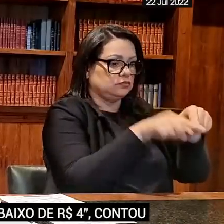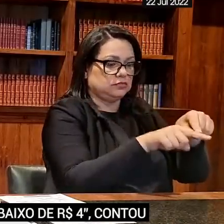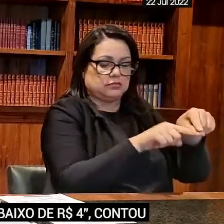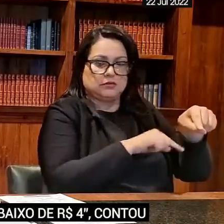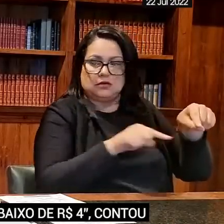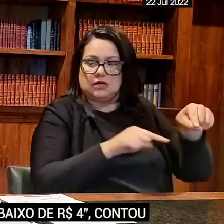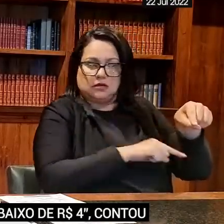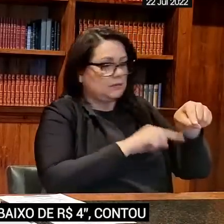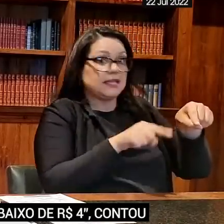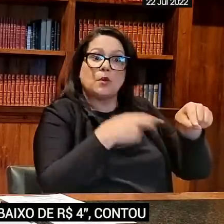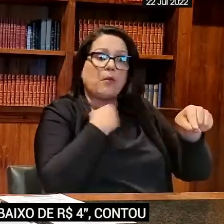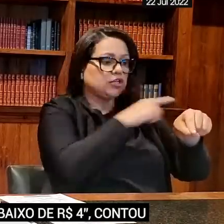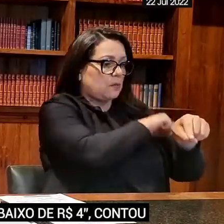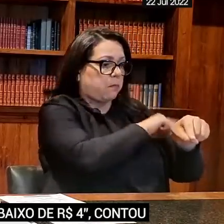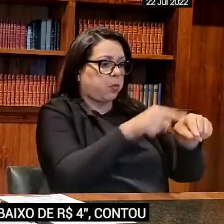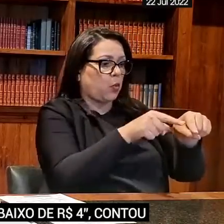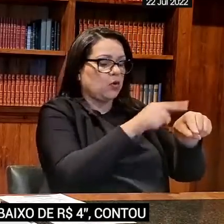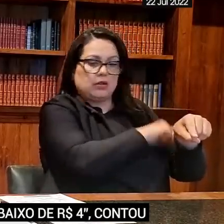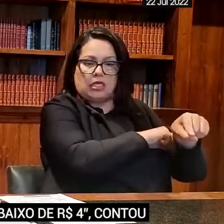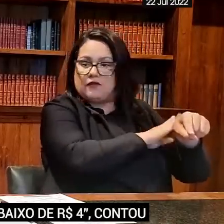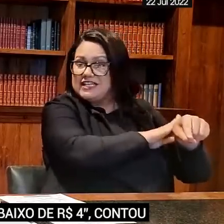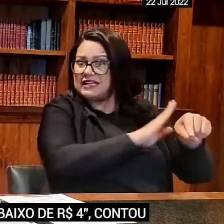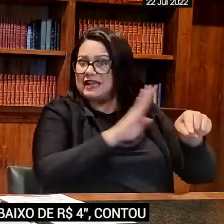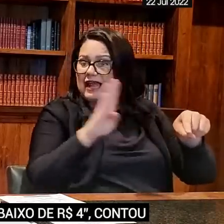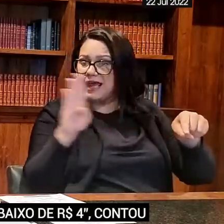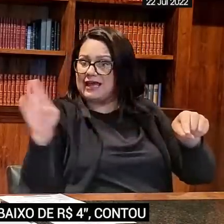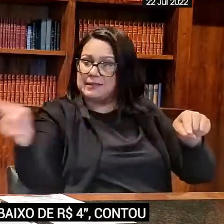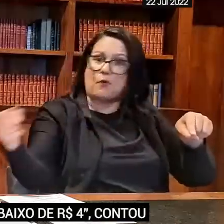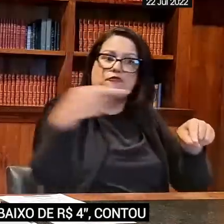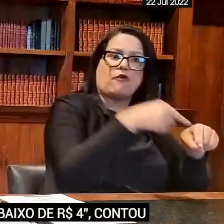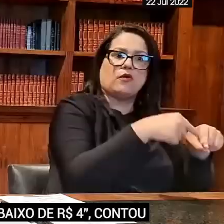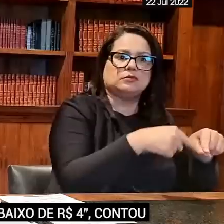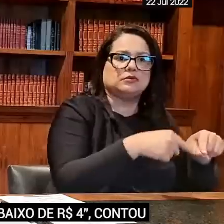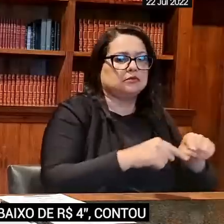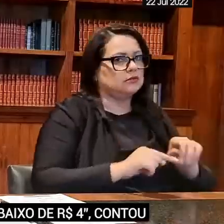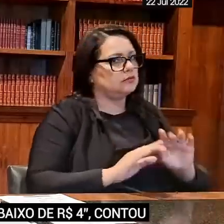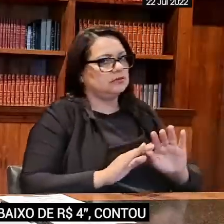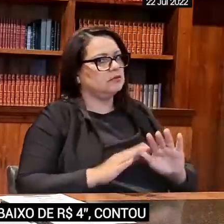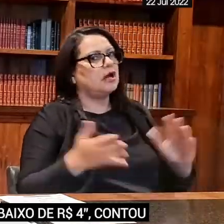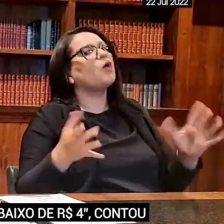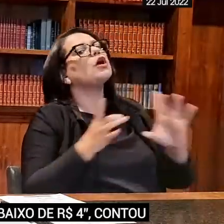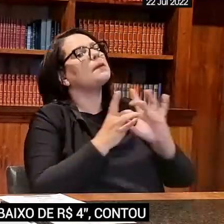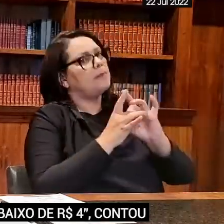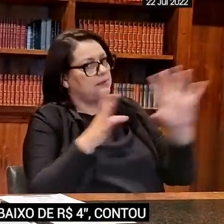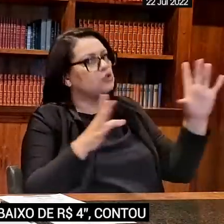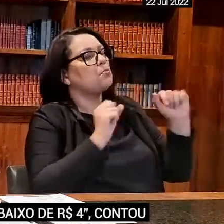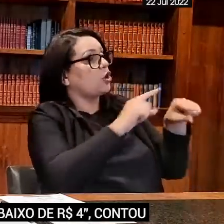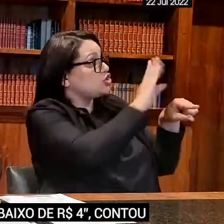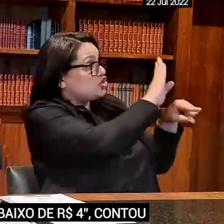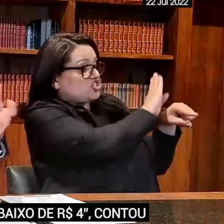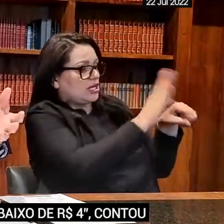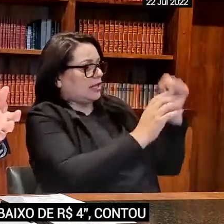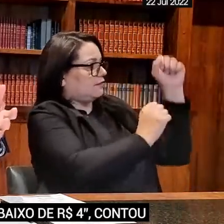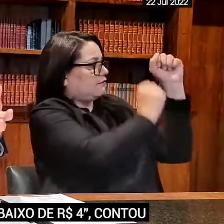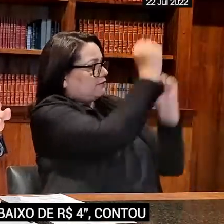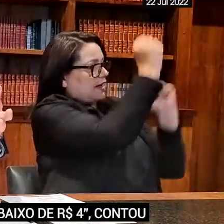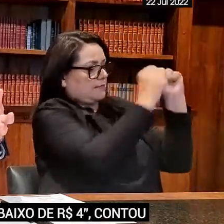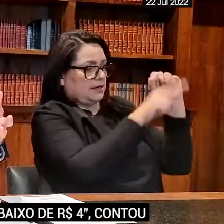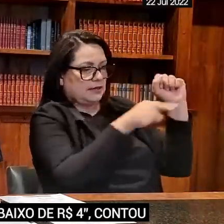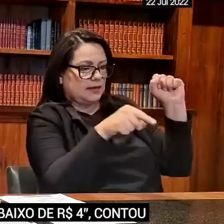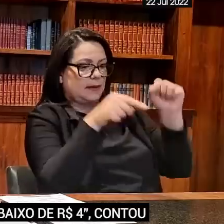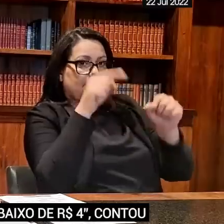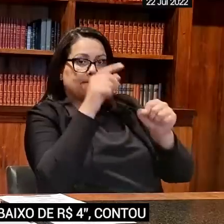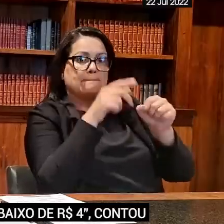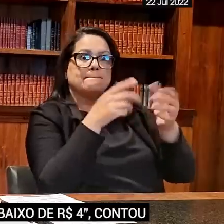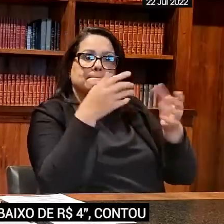fizeram nós passamos a permitir a venda direta da Usina para o posto então prezão o posto de